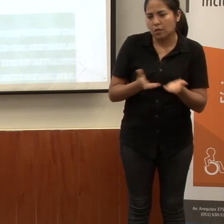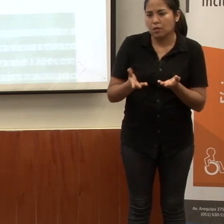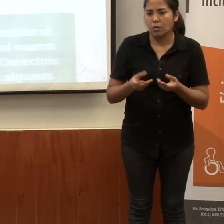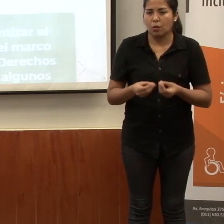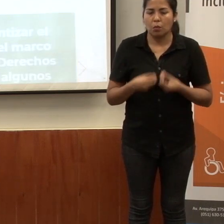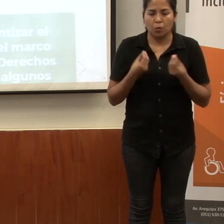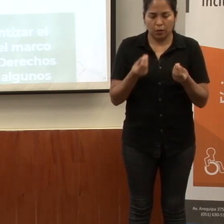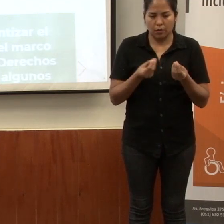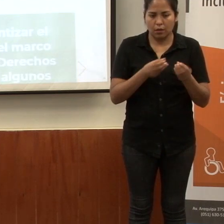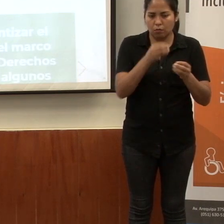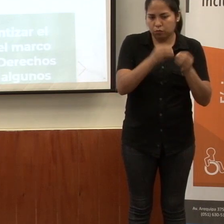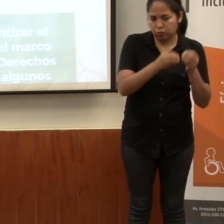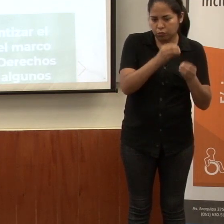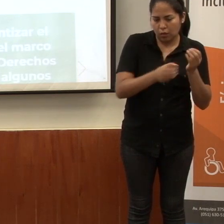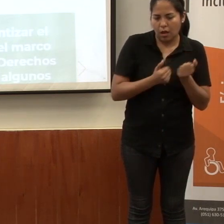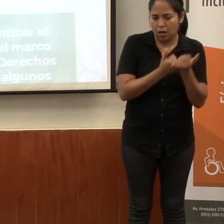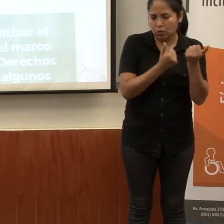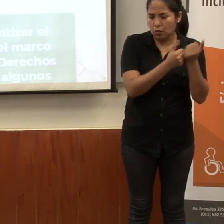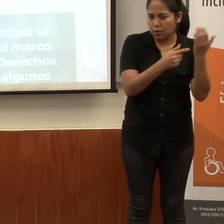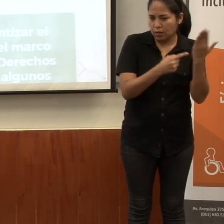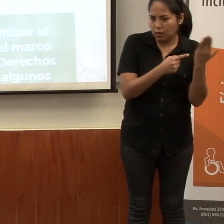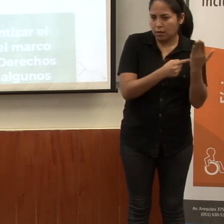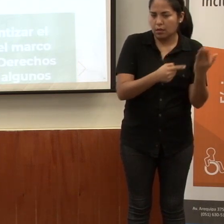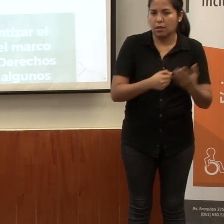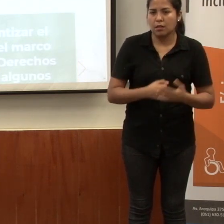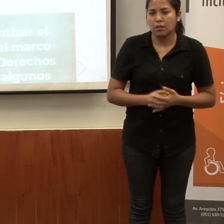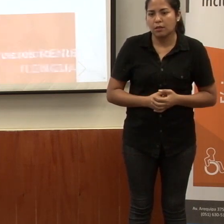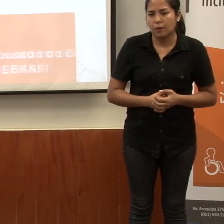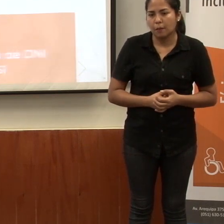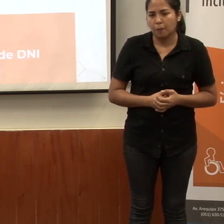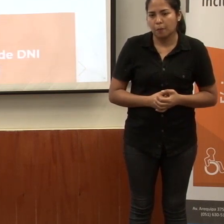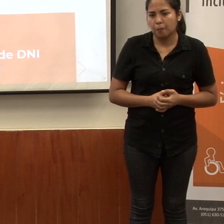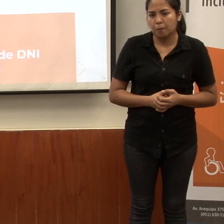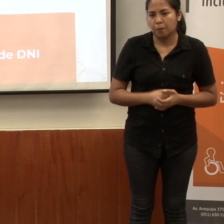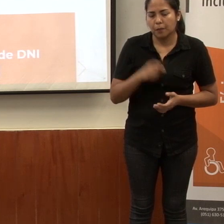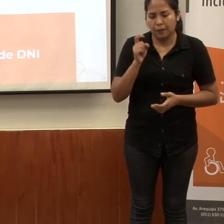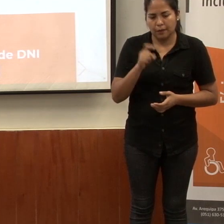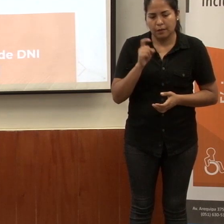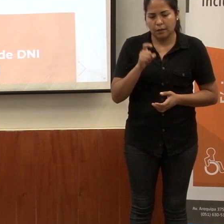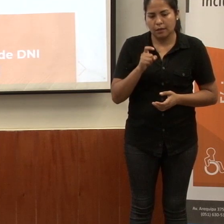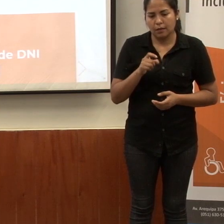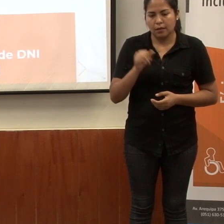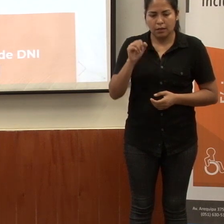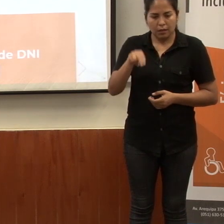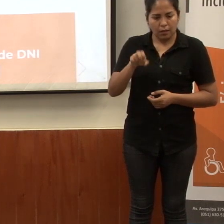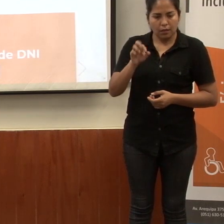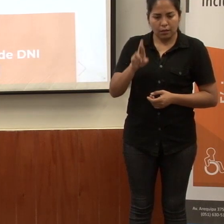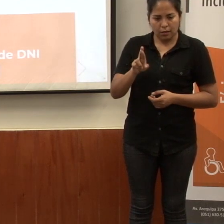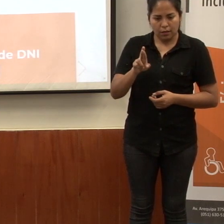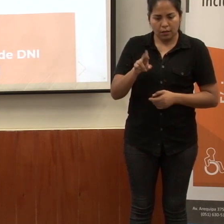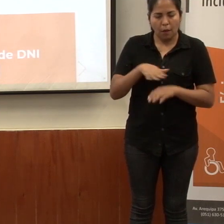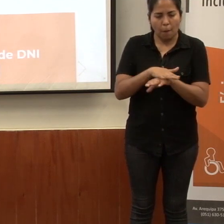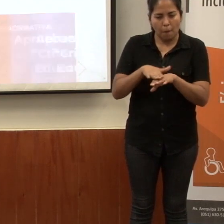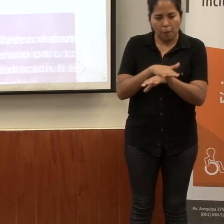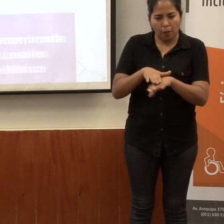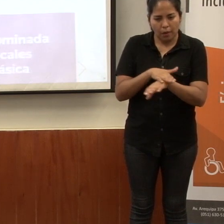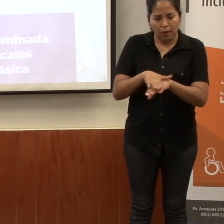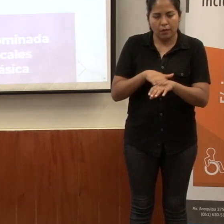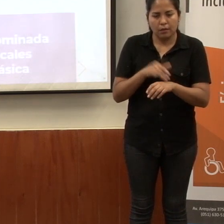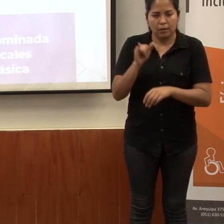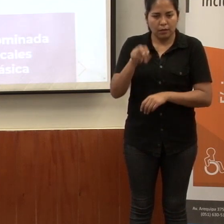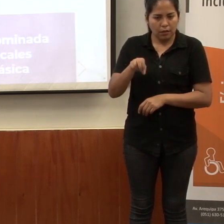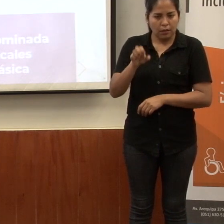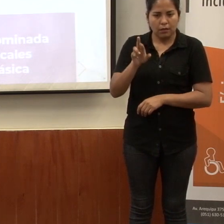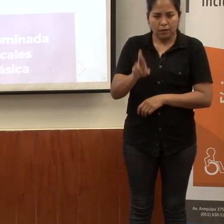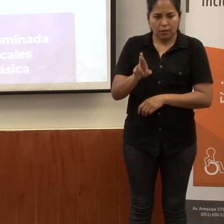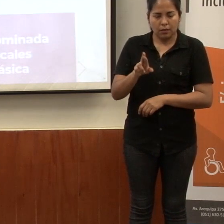puedan prescribir estas ayudas técnicas. Efectivamente, pero requieren, por ejemplo, con el INR tenemos un plan, está saliendo el